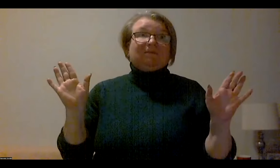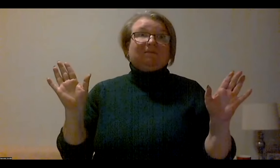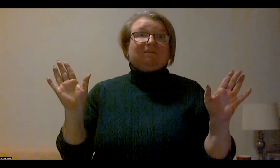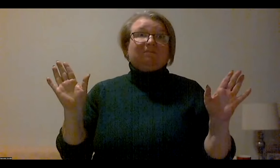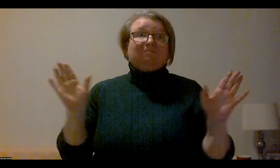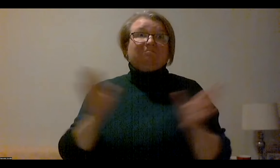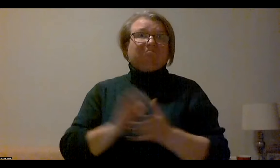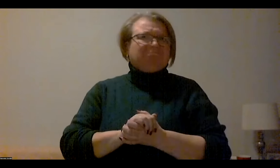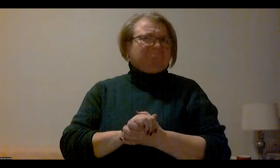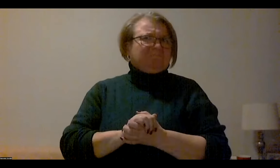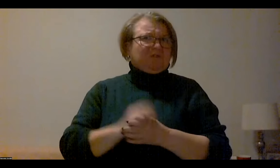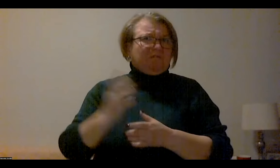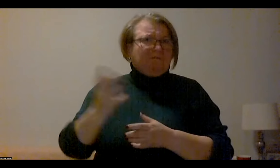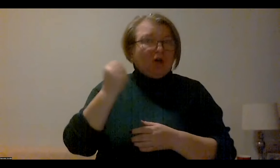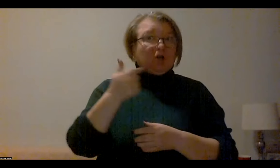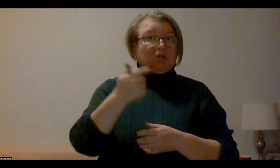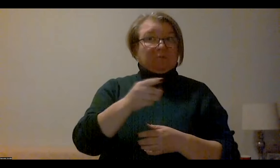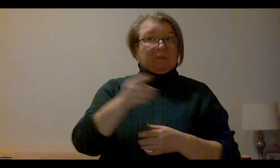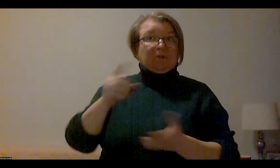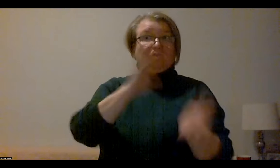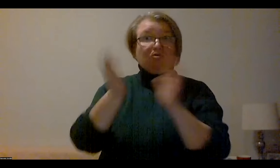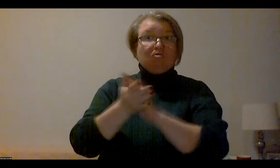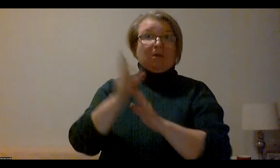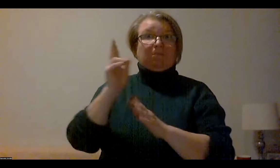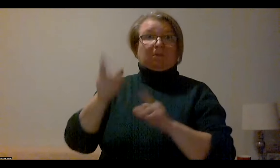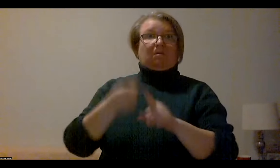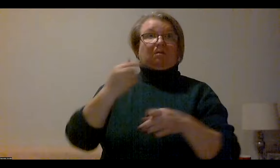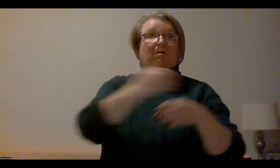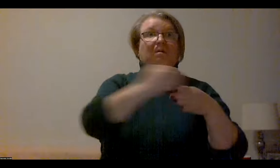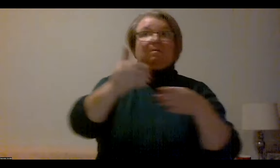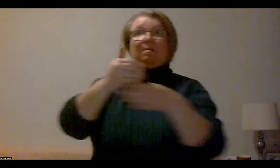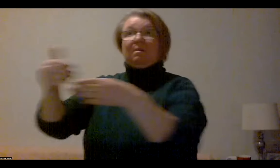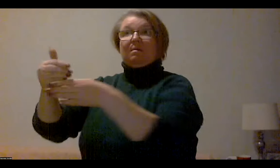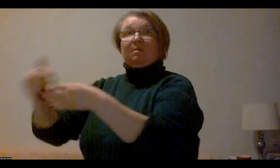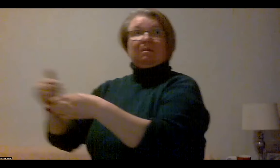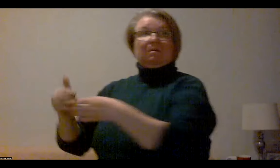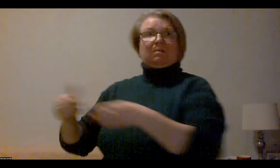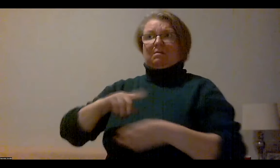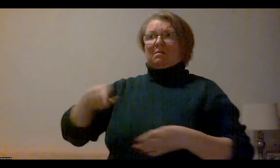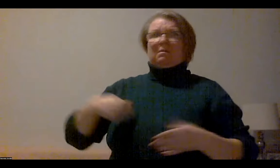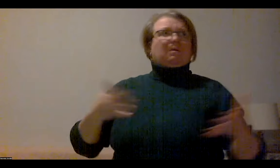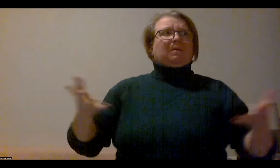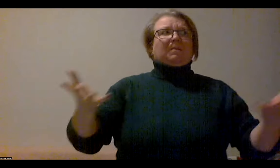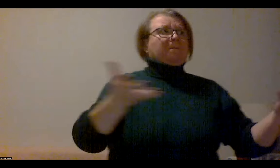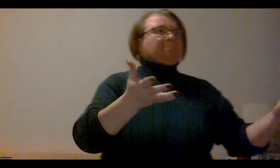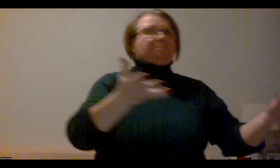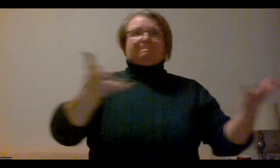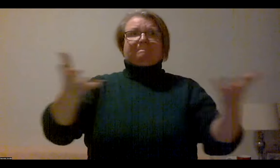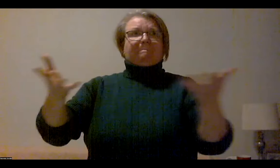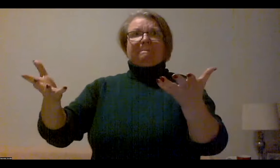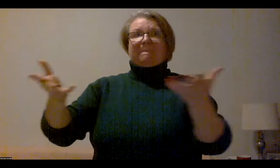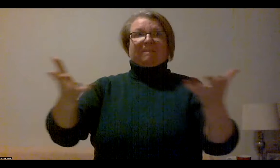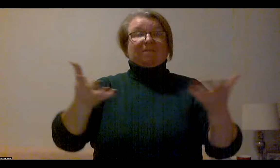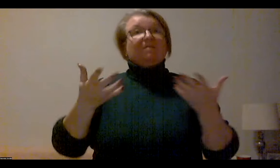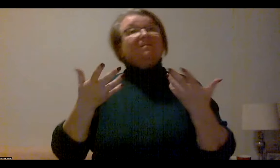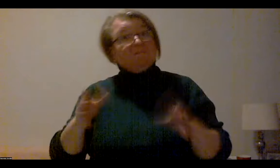pienen asian, jolla olisin voinut edistää, mutta siellä he eivät suostuneet minua palvelemaan, jos minulla ei ole ammatillisesti koulutettua tulkkia. Eli